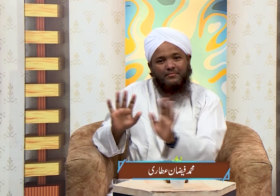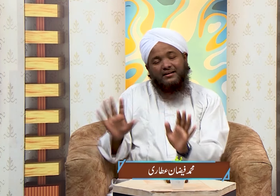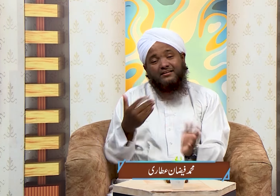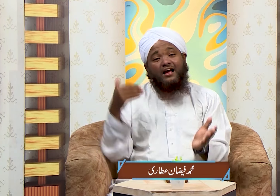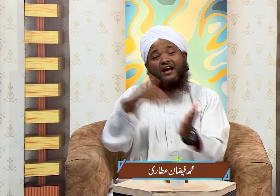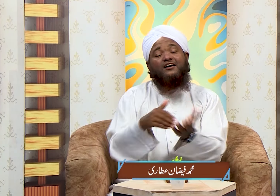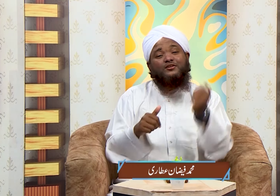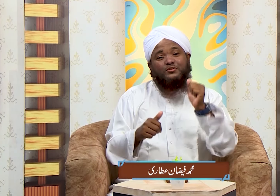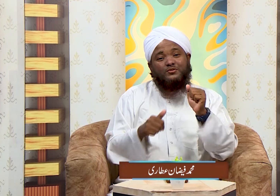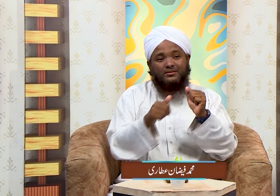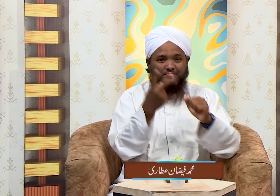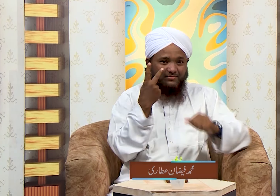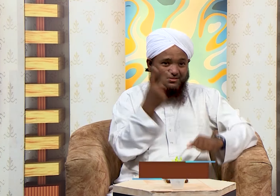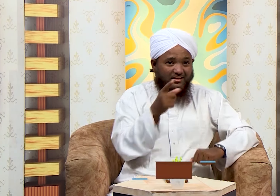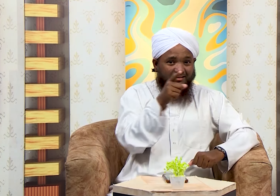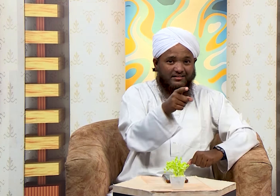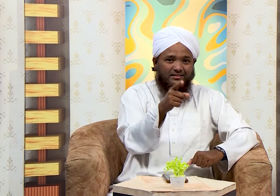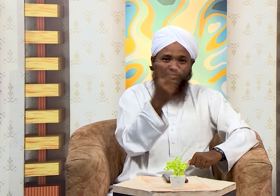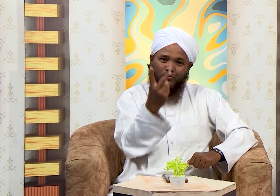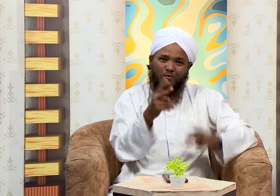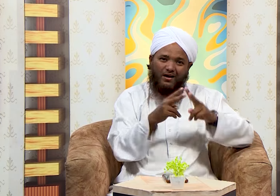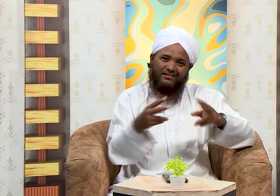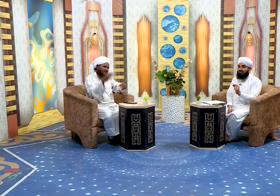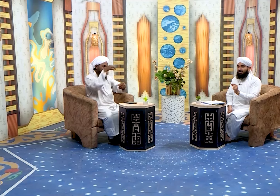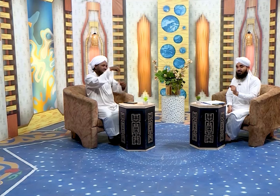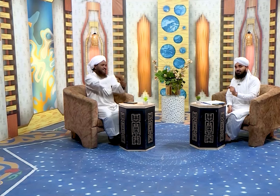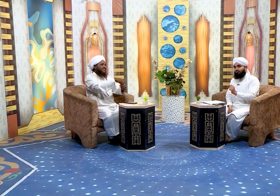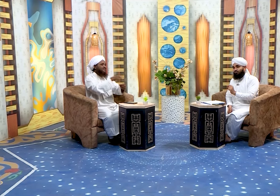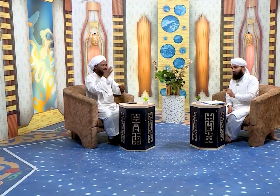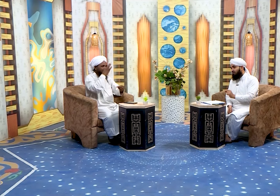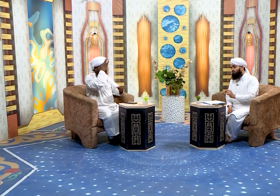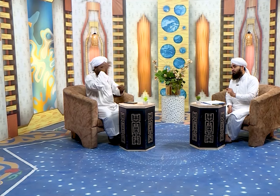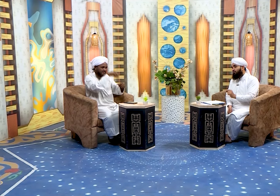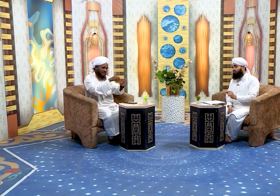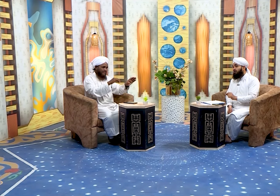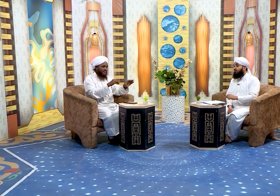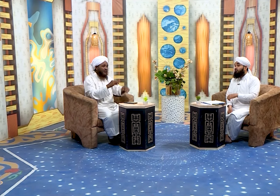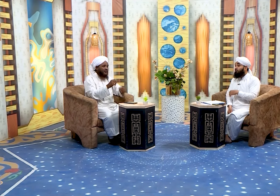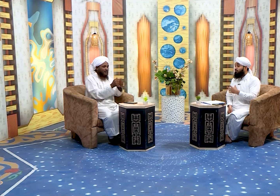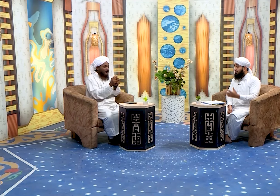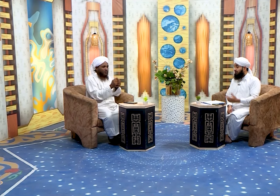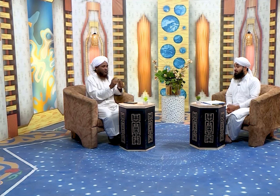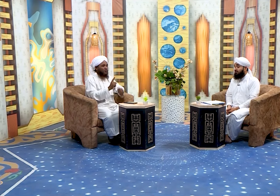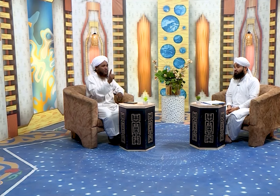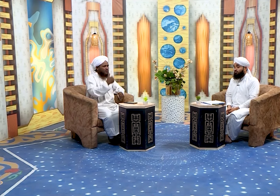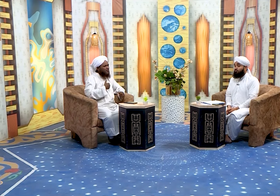لیا کہ ہاں یہ نشانیاں بھی ان کی ذات میں موجود ہیں لہٰذا اب تم گواہ ہو جاؤ اے عمر میں بہت مالدار آدمی ہوں